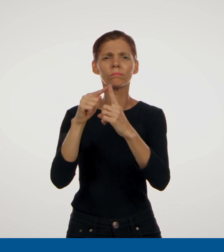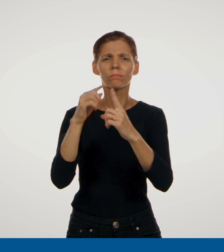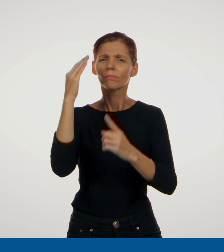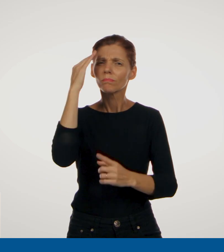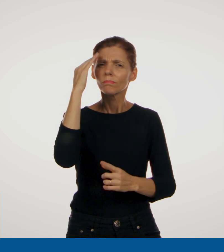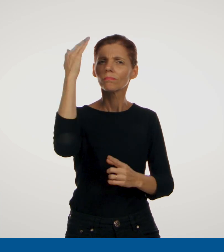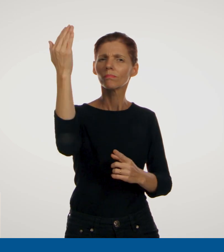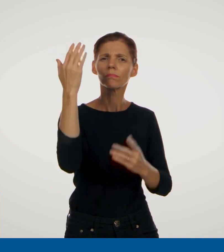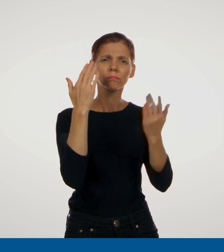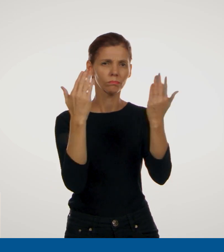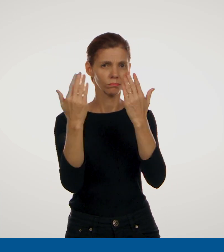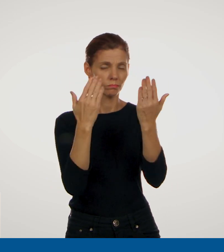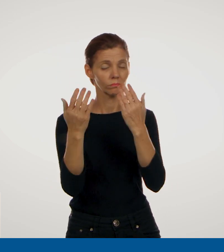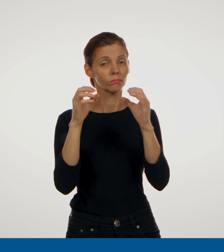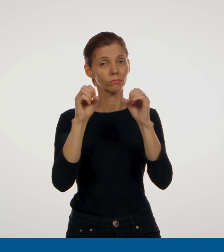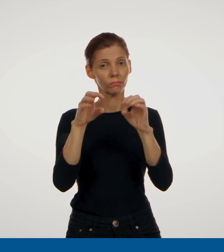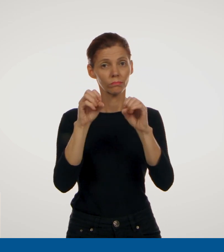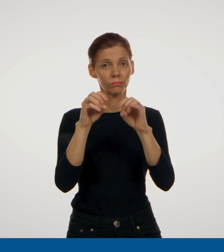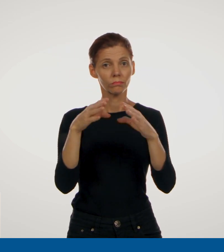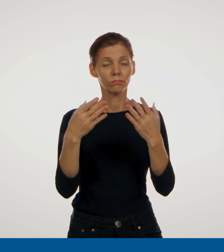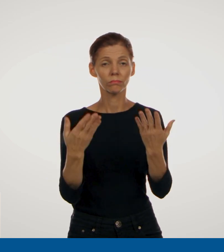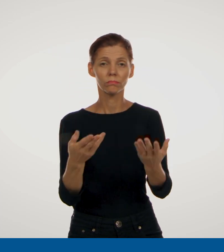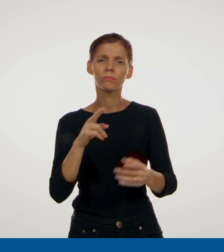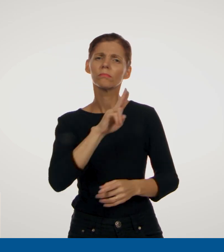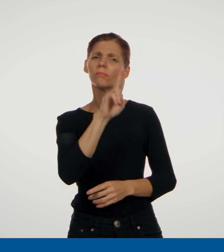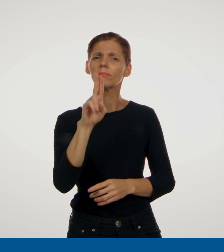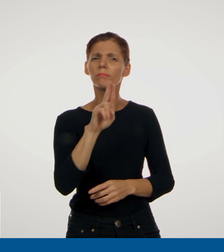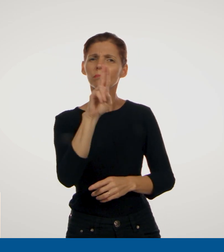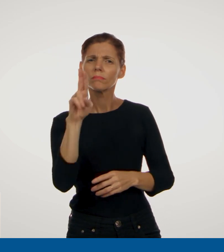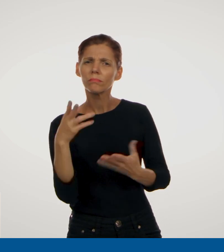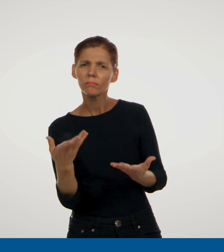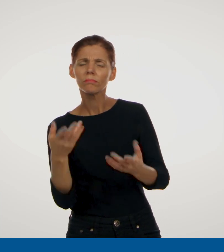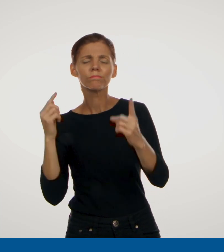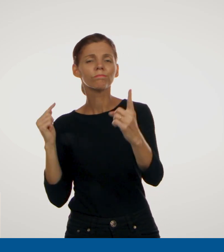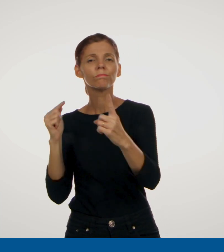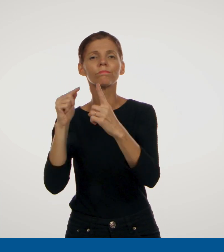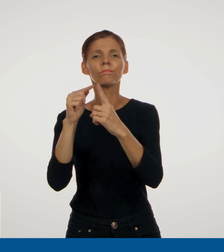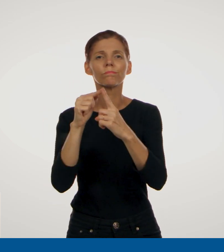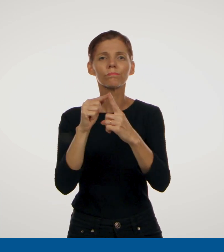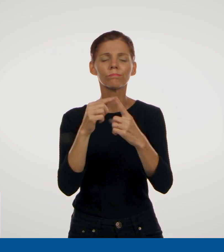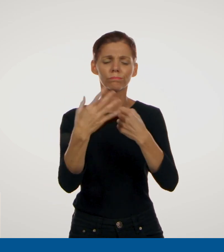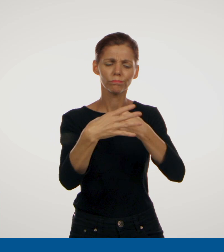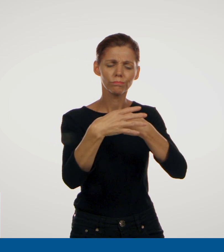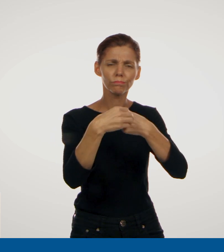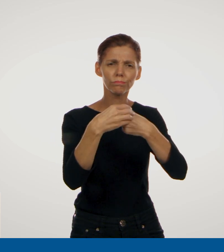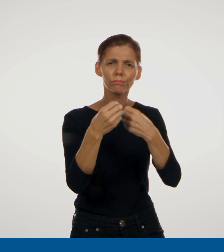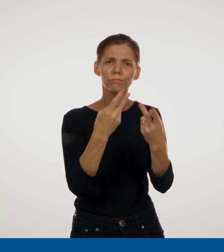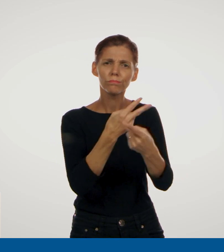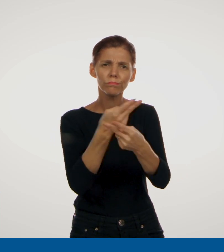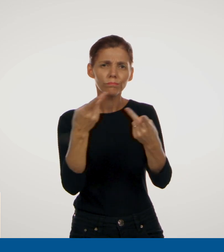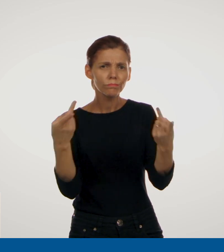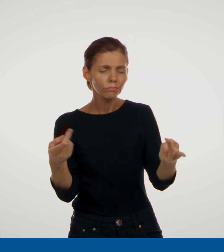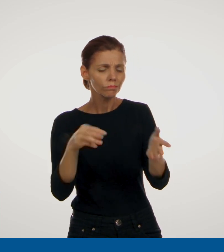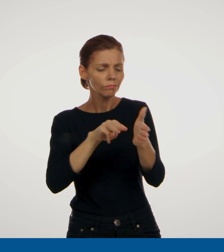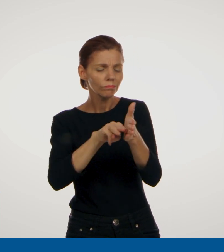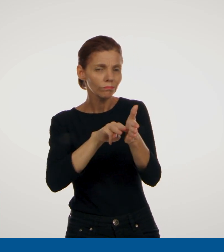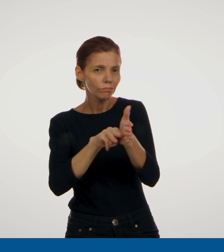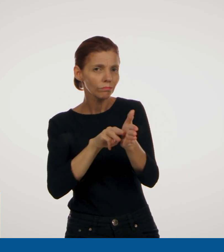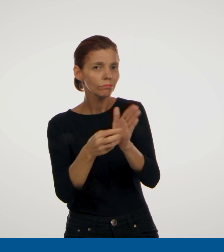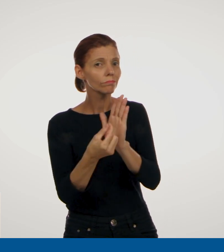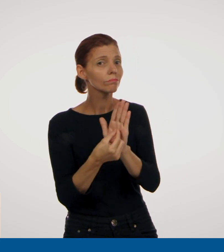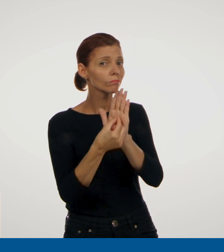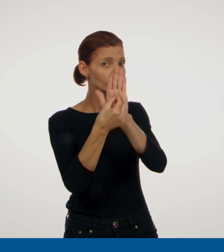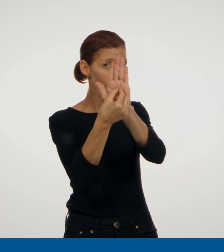a finalidade principal da psicologia da educação é utilizar e aplicar os conhecimentos,